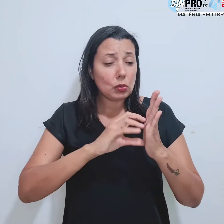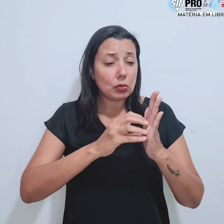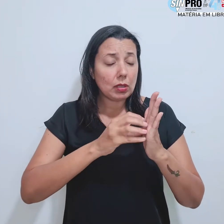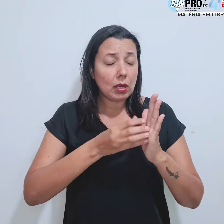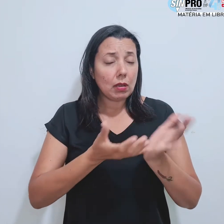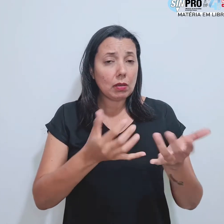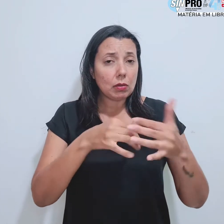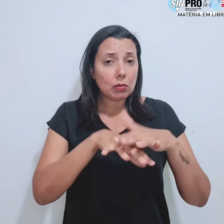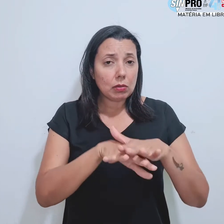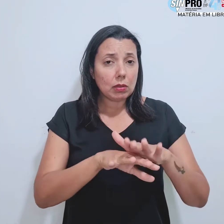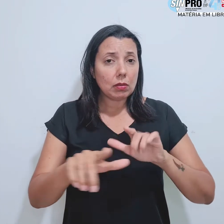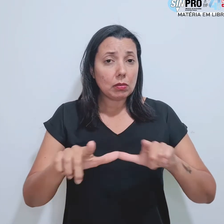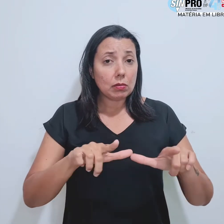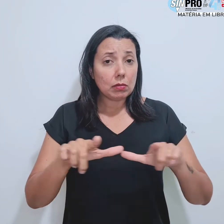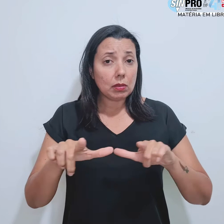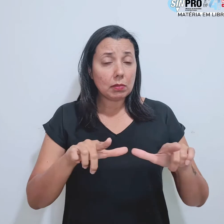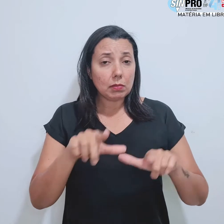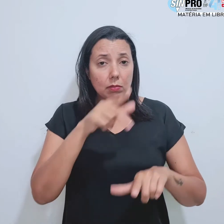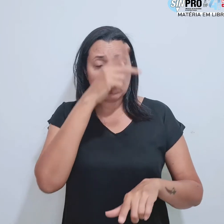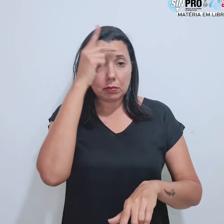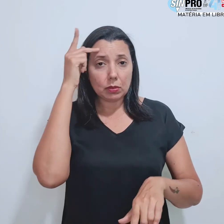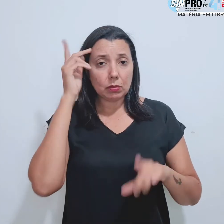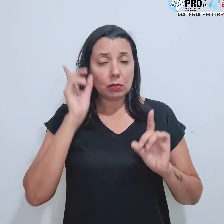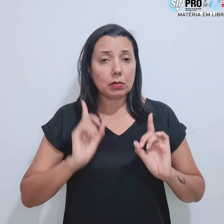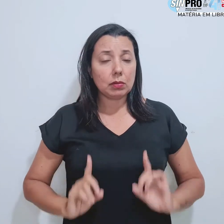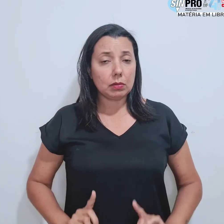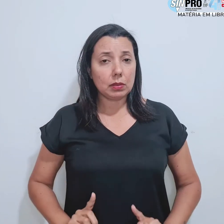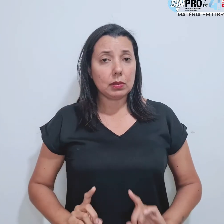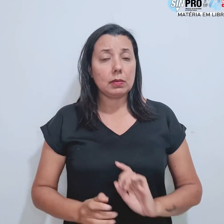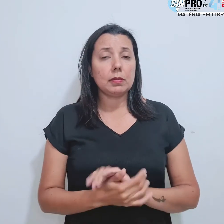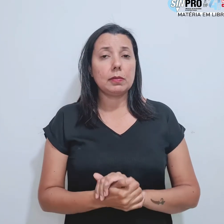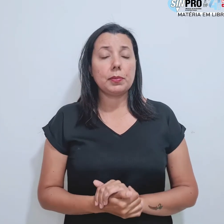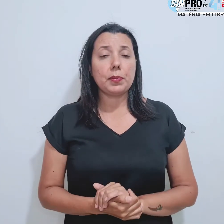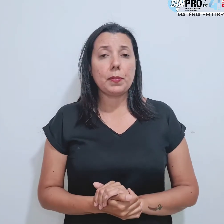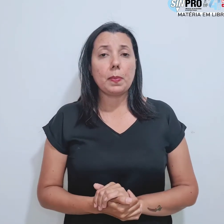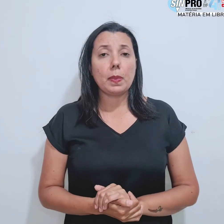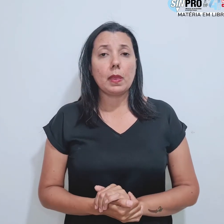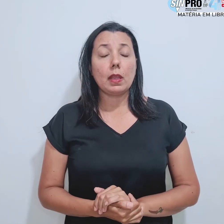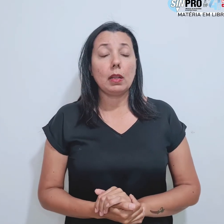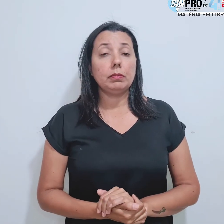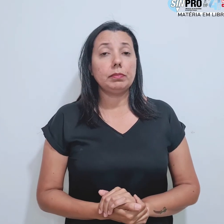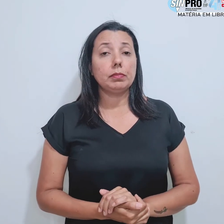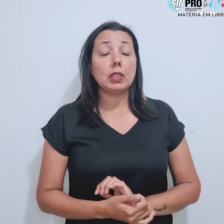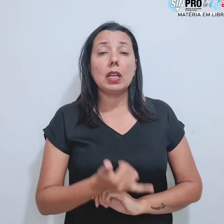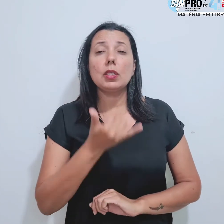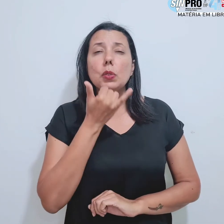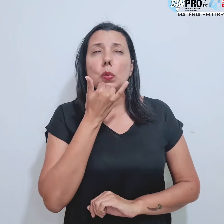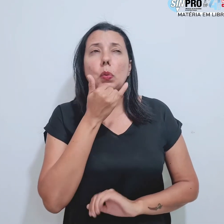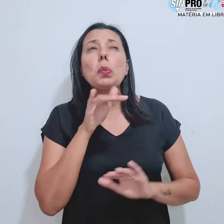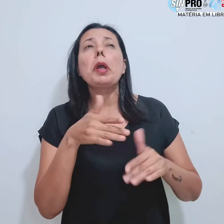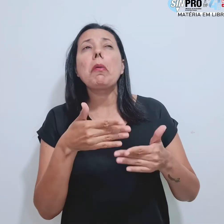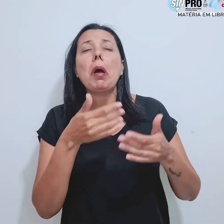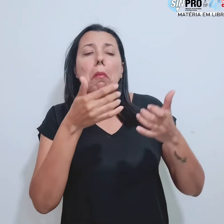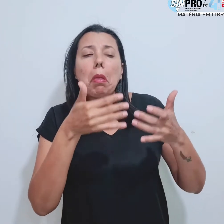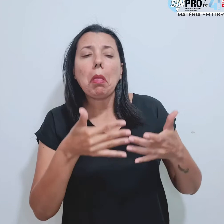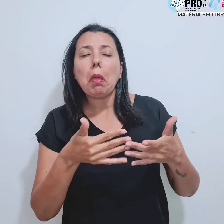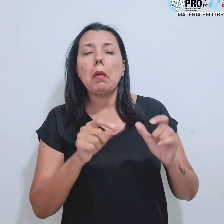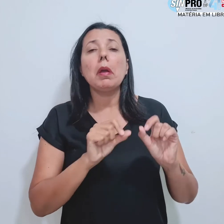de inclusão no trabalho das pessoas com deficiência. Uma das desculpas dos